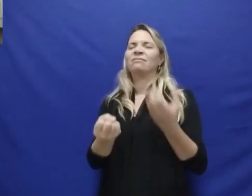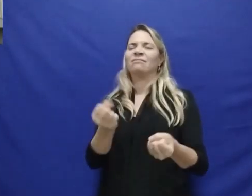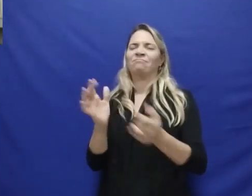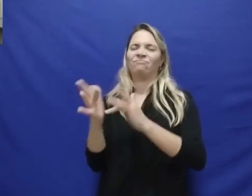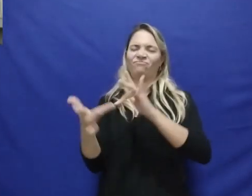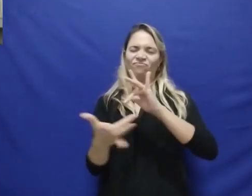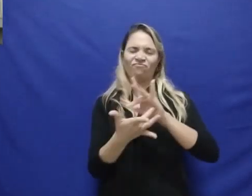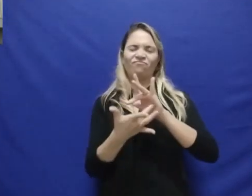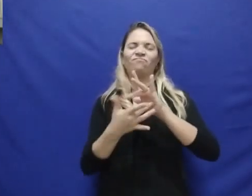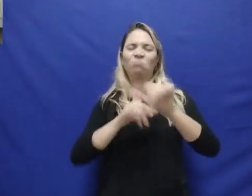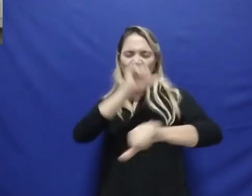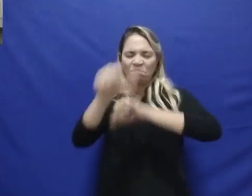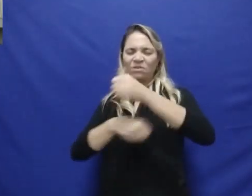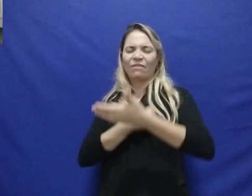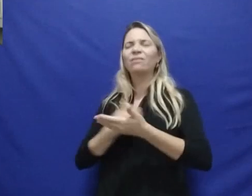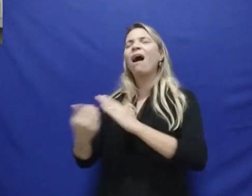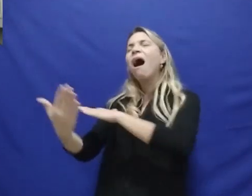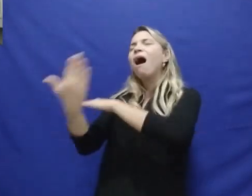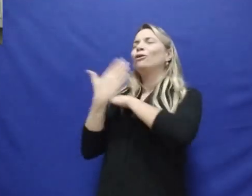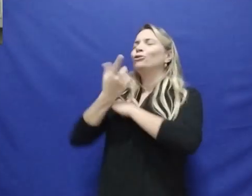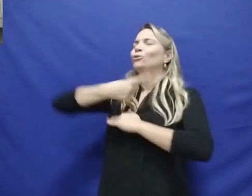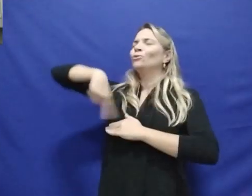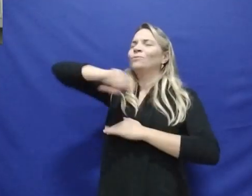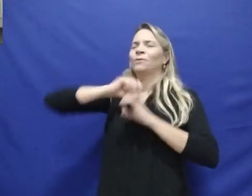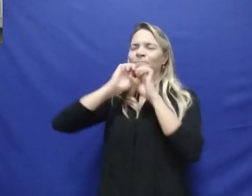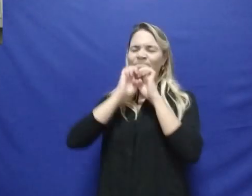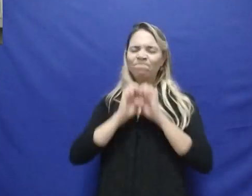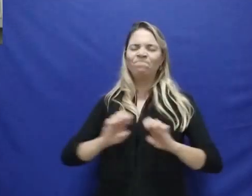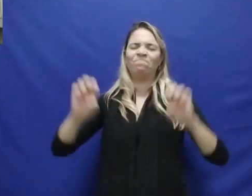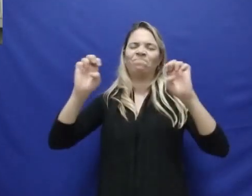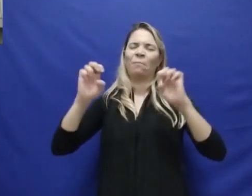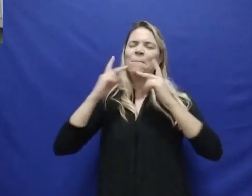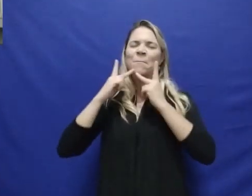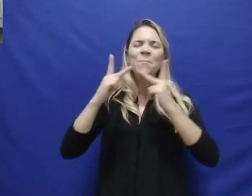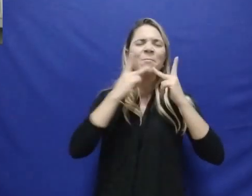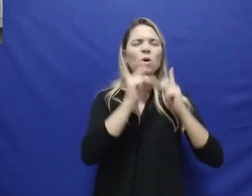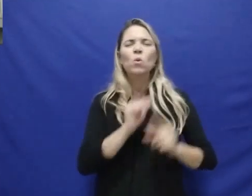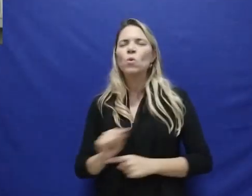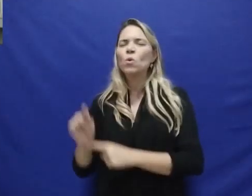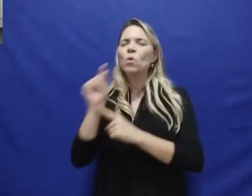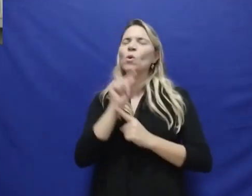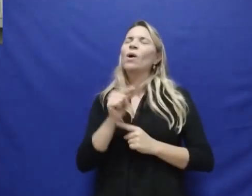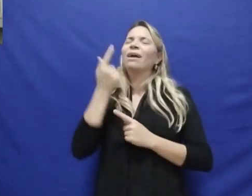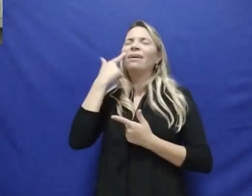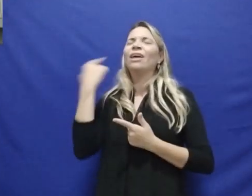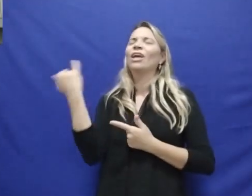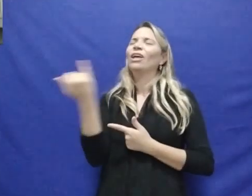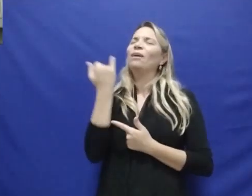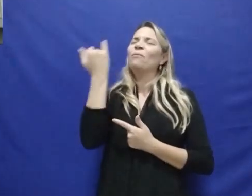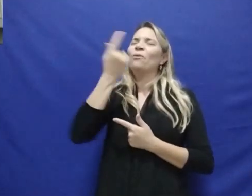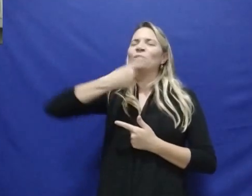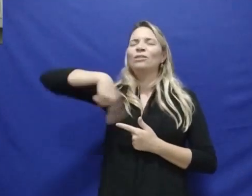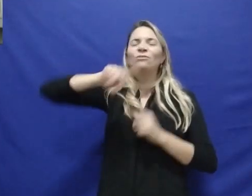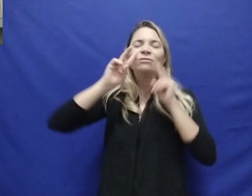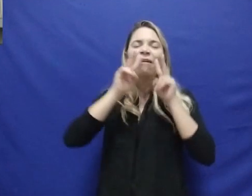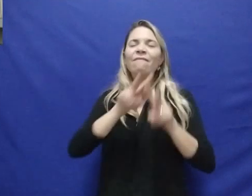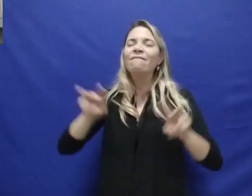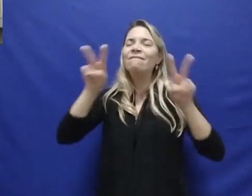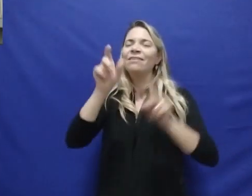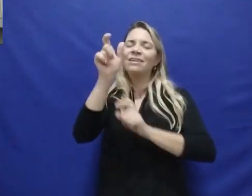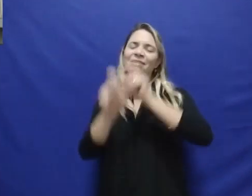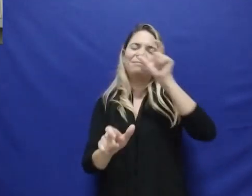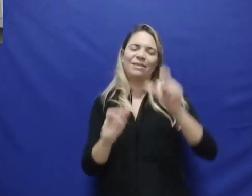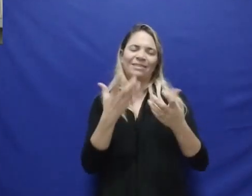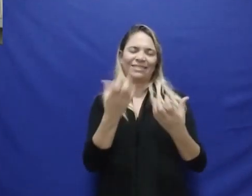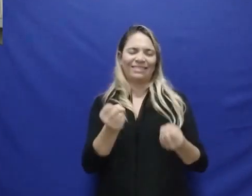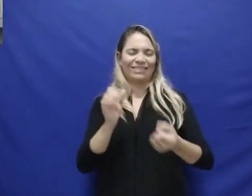percebendo que os recursos dados pelo Senhor, as vidas sedentas do Senhor, todas as oportunidades que